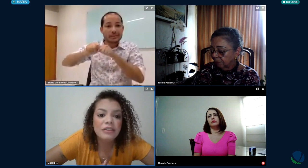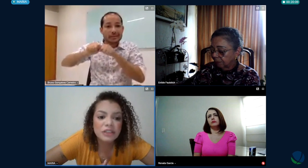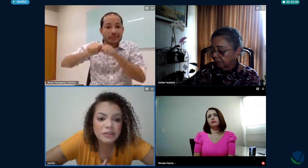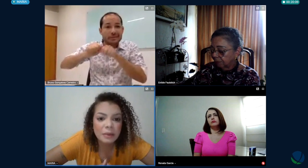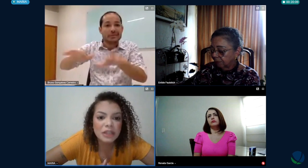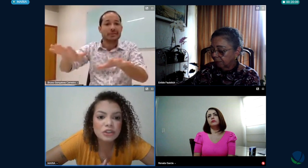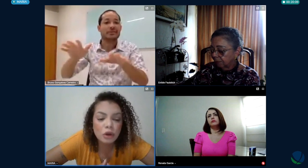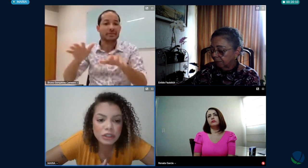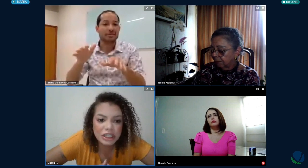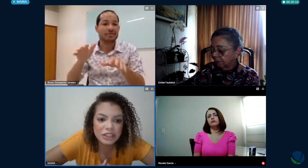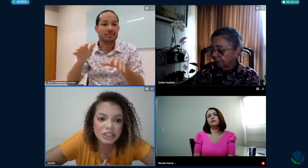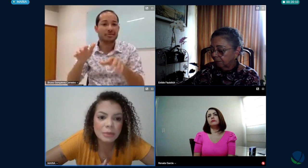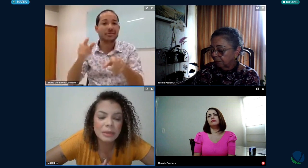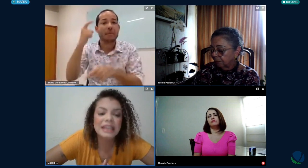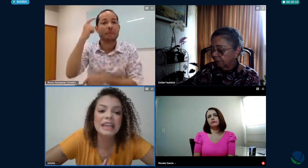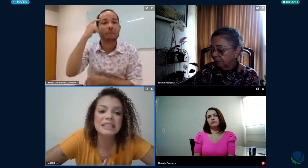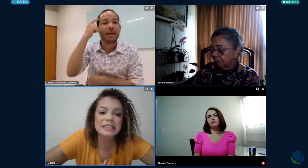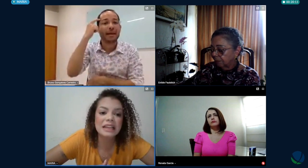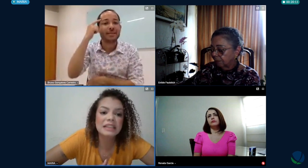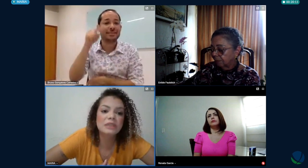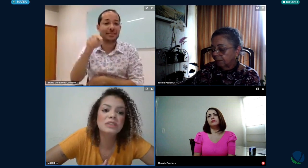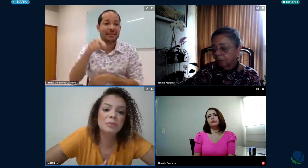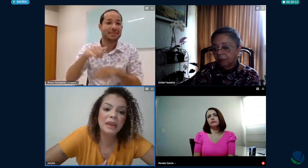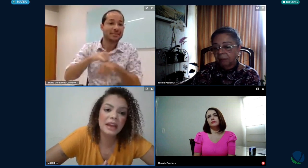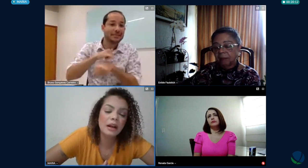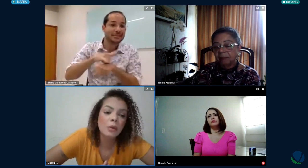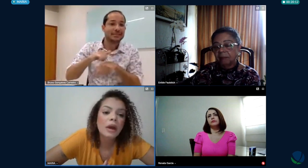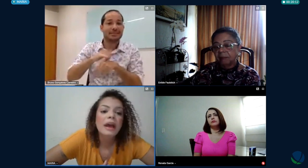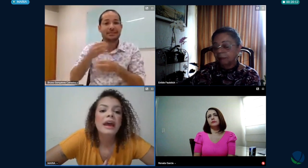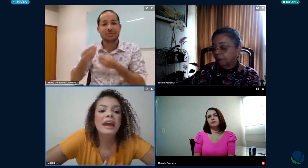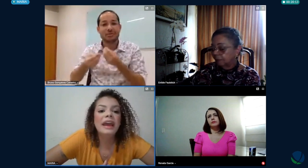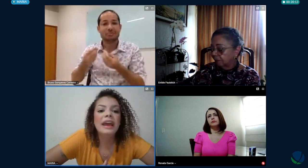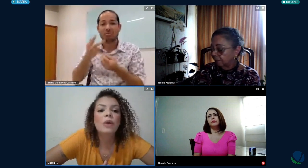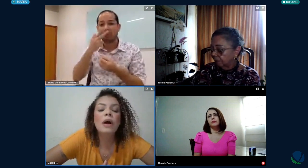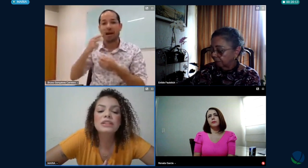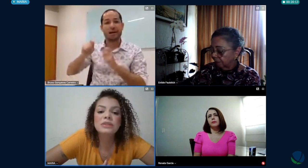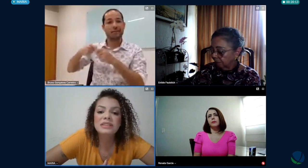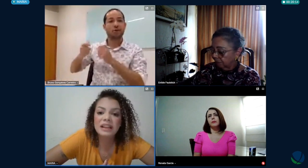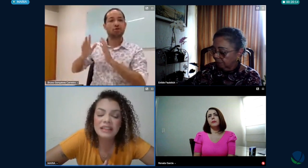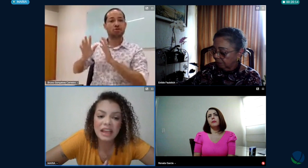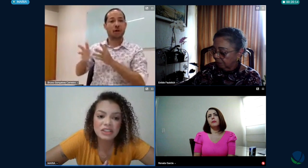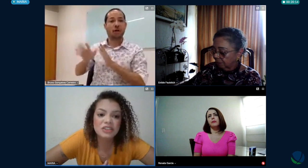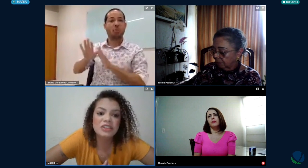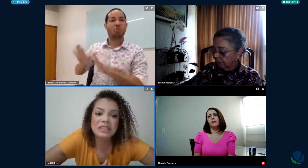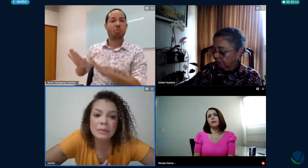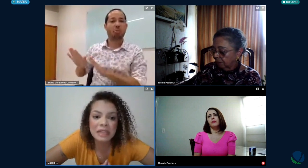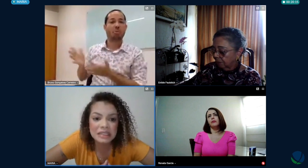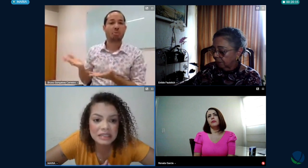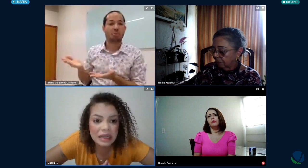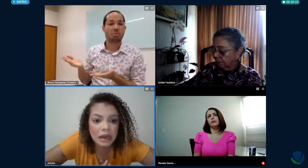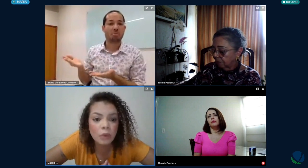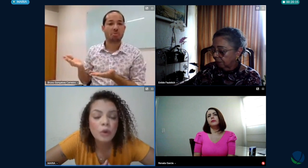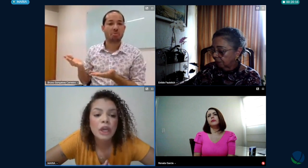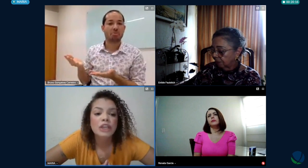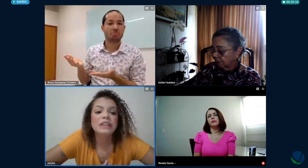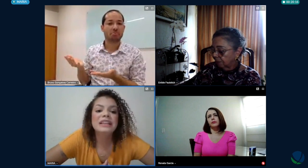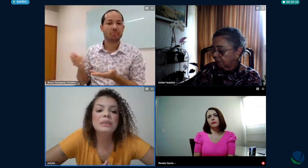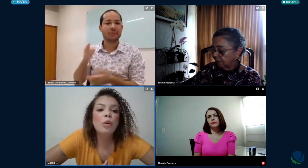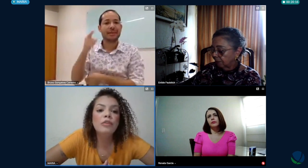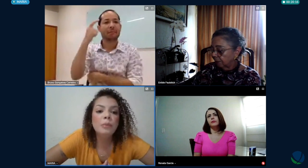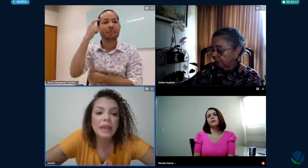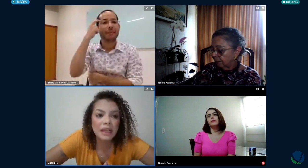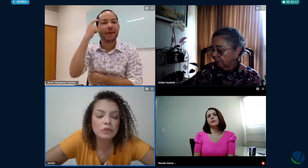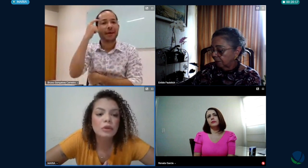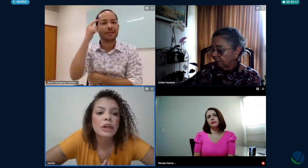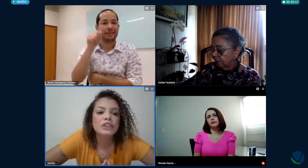sinais efetivamente no dia a dia para que esses sinais não se percam? Qual a sua estratégia de disseminação